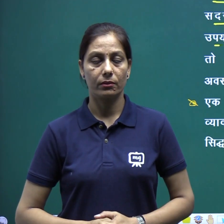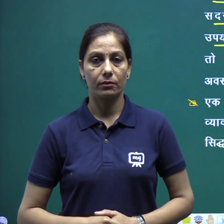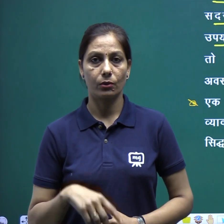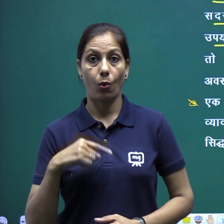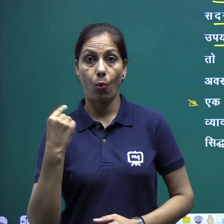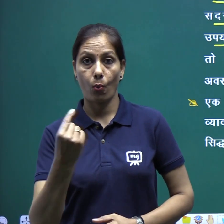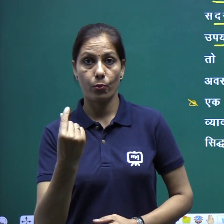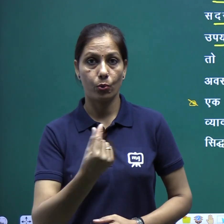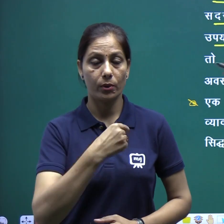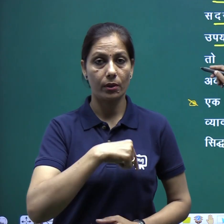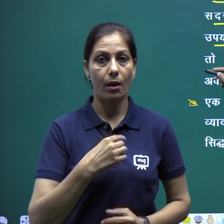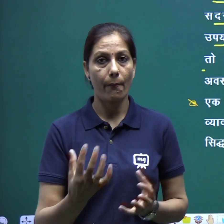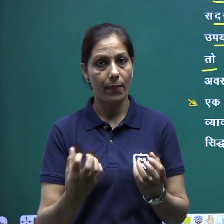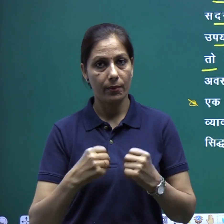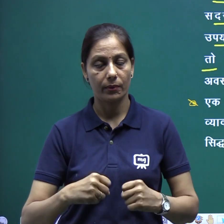उपयोगिता प्राप्त करनी है तो